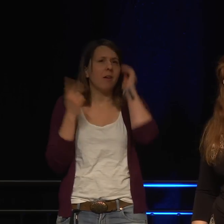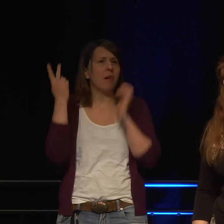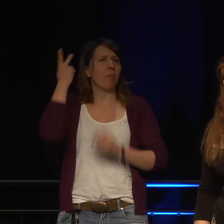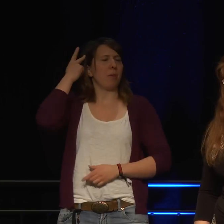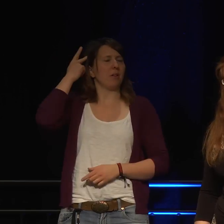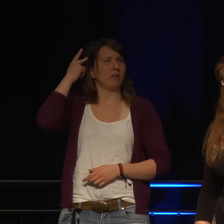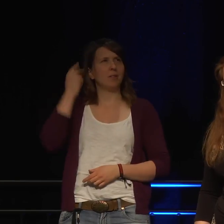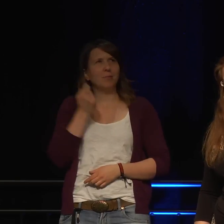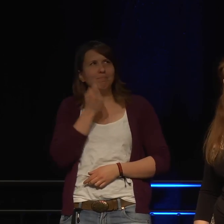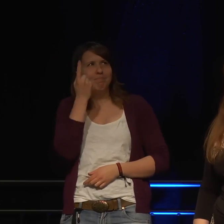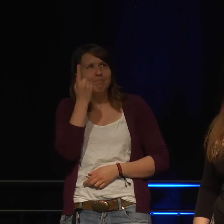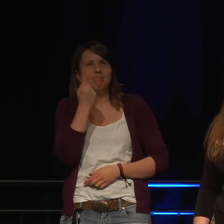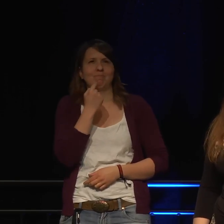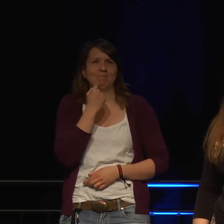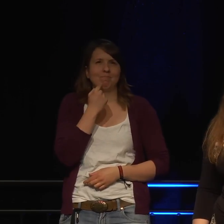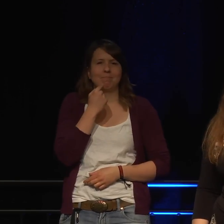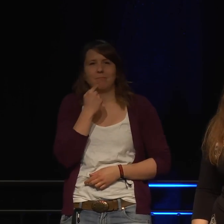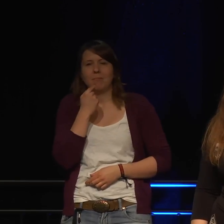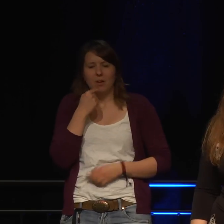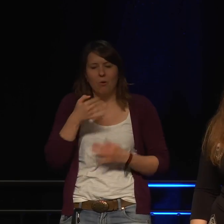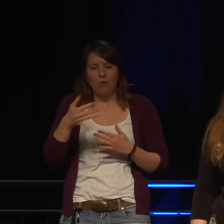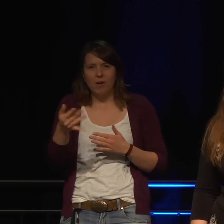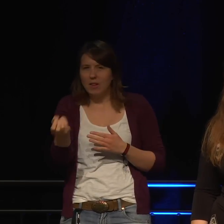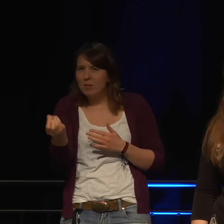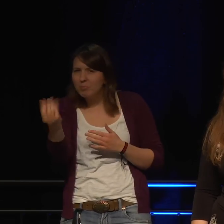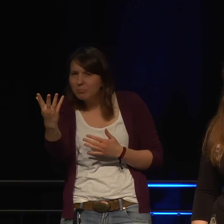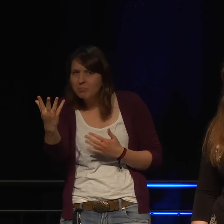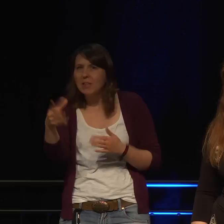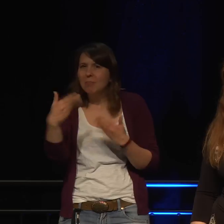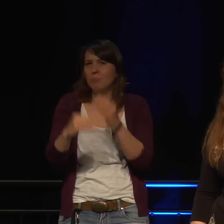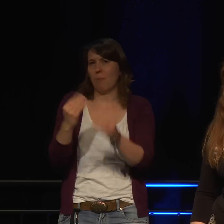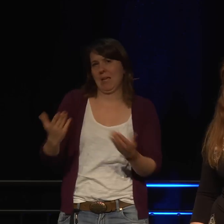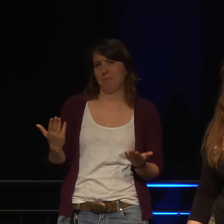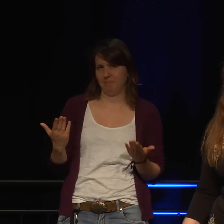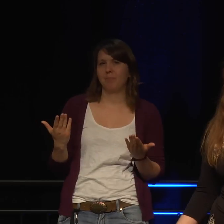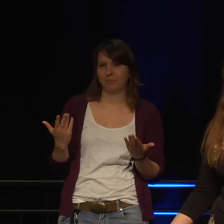Pero al mismo tiempo sabíamos que esto era algo que iba a aparecer